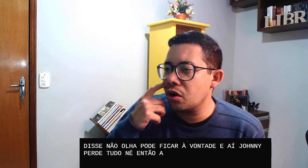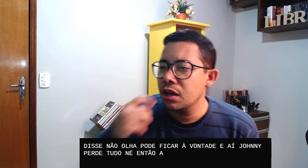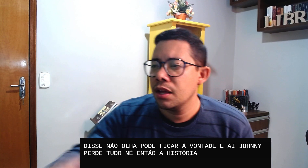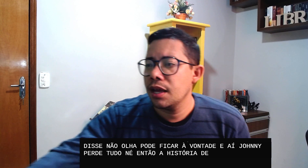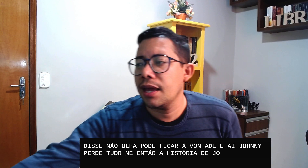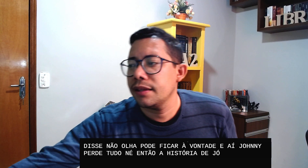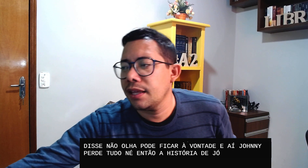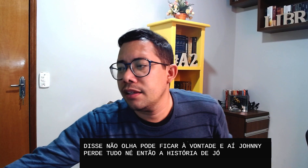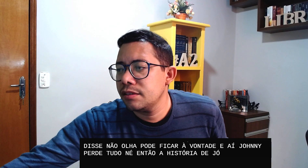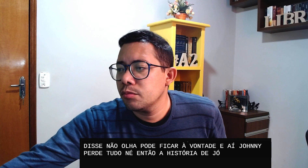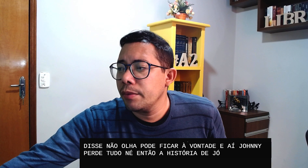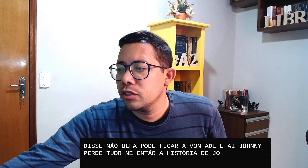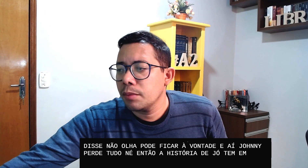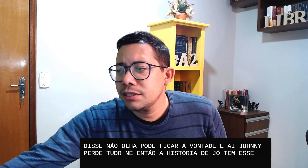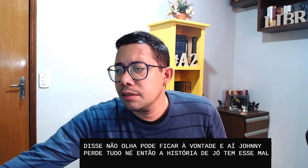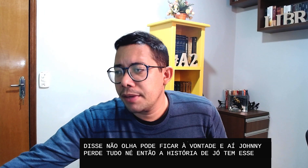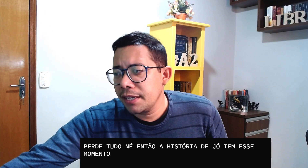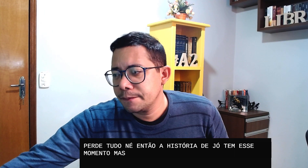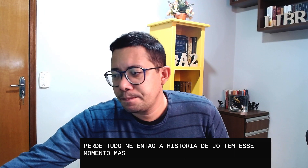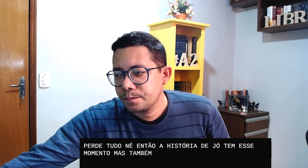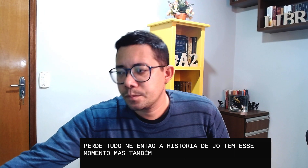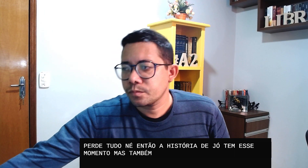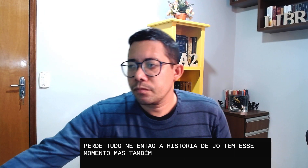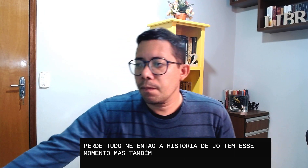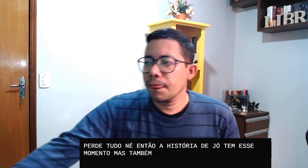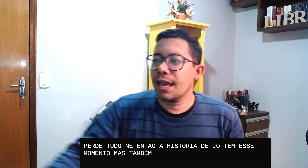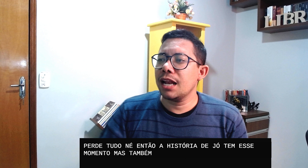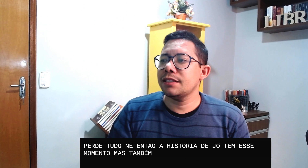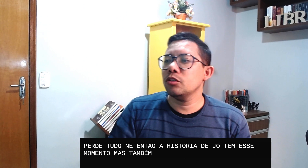Jó tem esse momento. Mas também, ela tem o seu